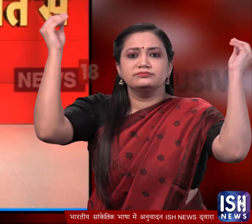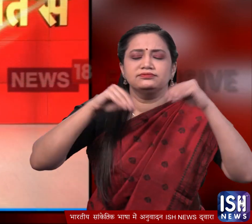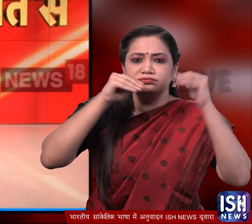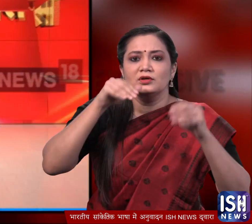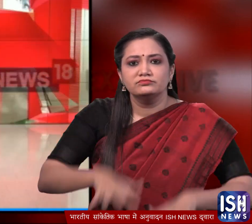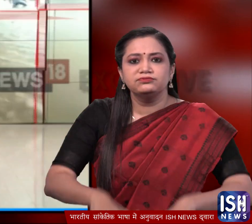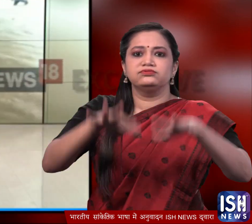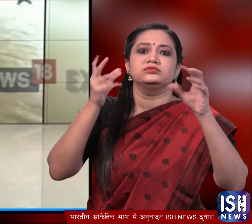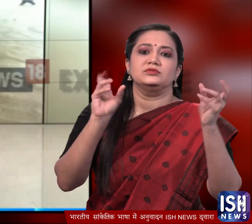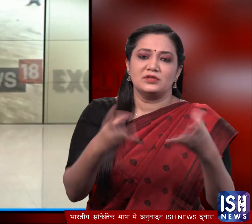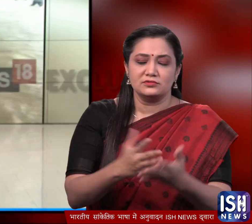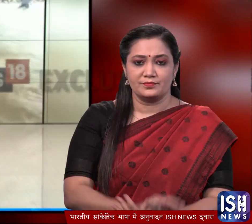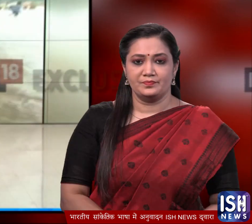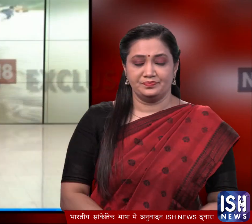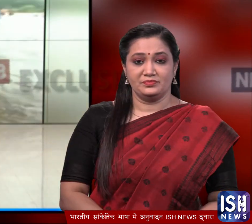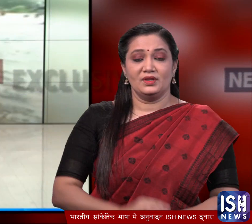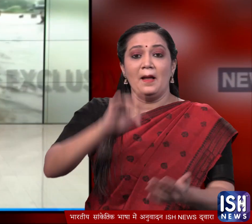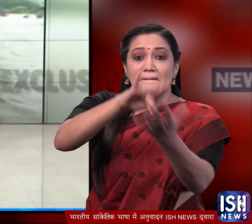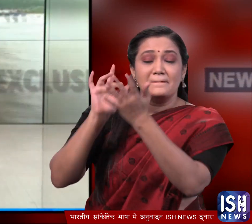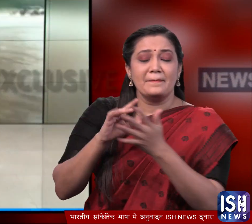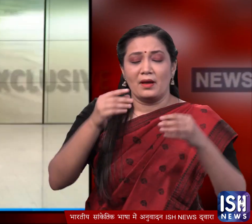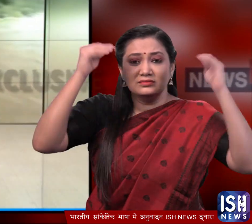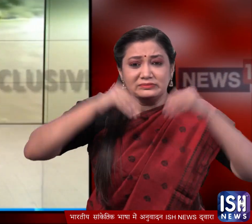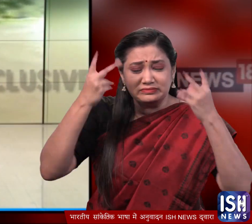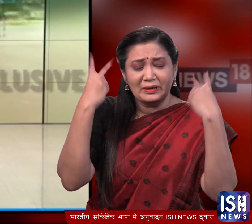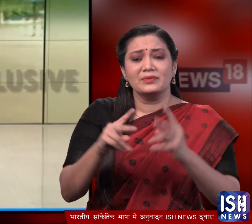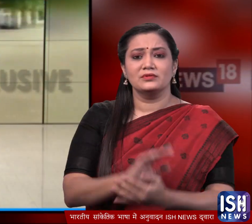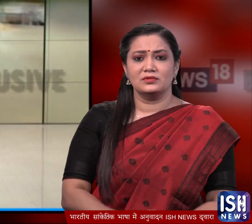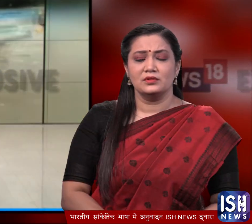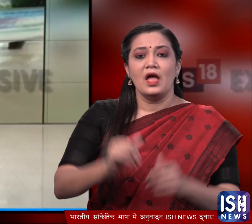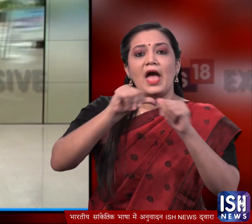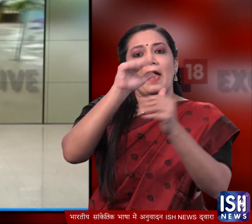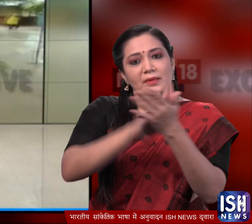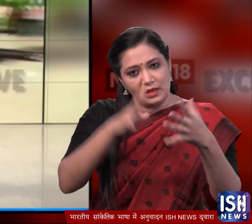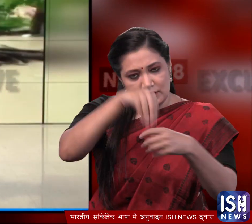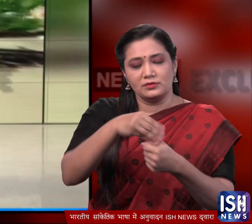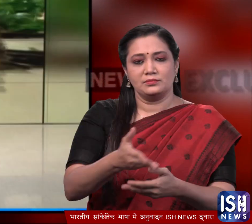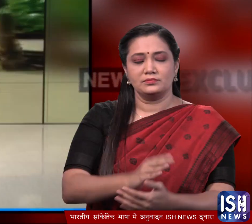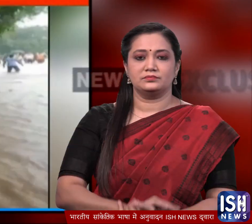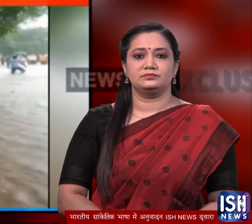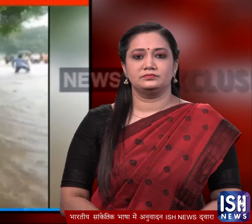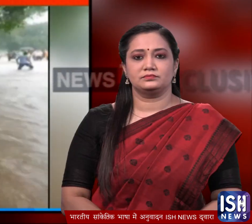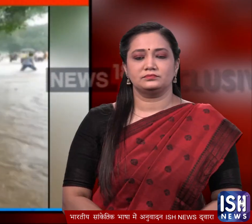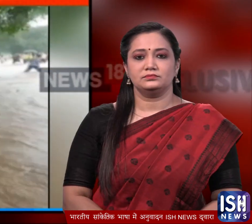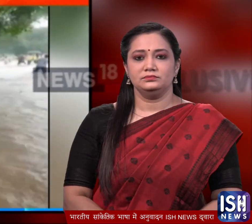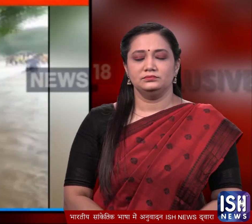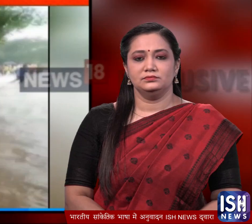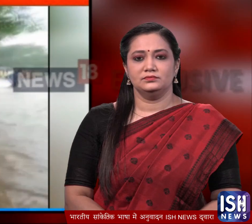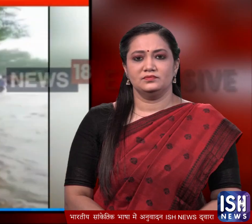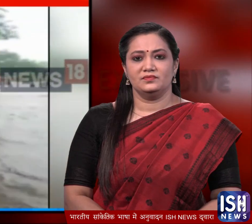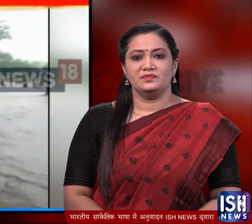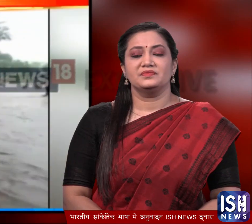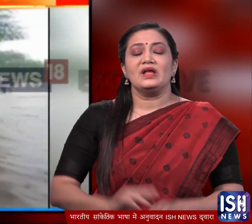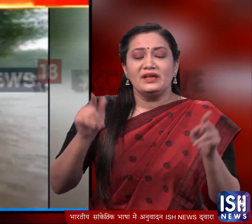से बाढ़ जैसे हालात बन गए। जिन जिलों में इस बारिश का सबसे ज्यादा असर देखने को मिला उनमें अहमदनगर भी शामिल है, जहां इस